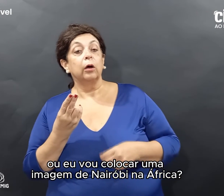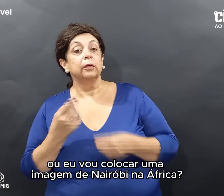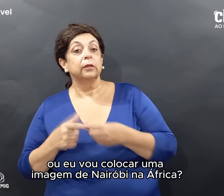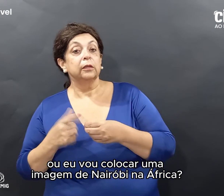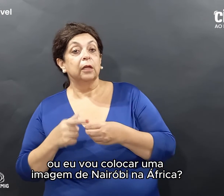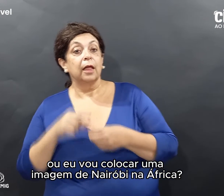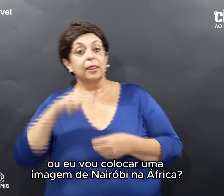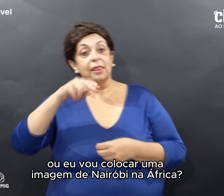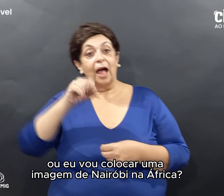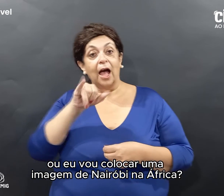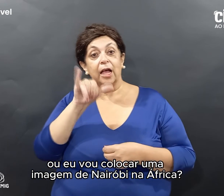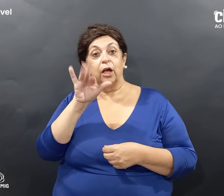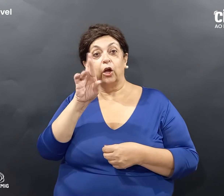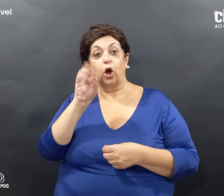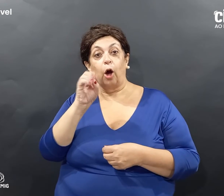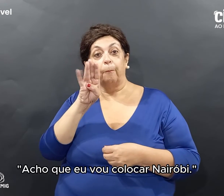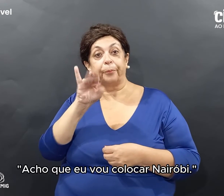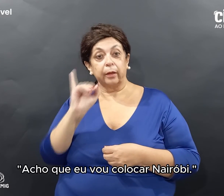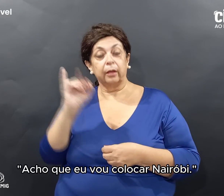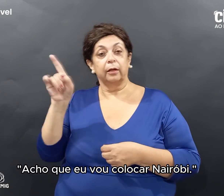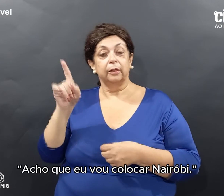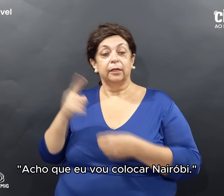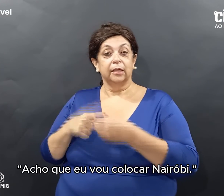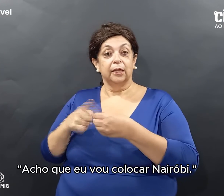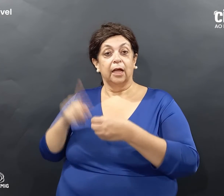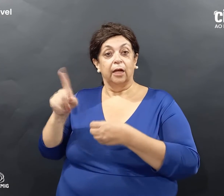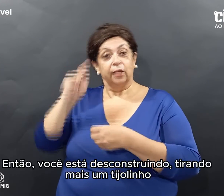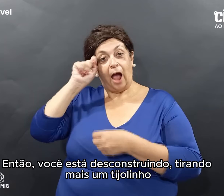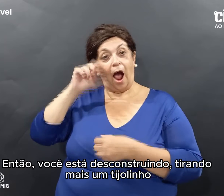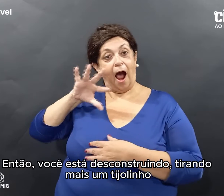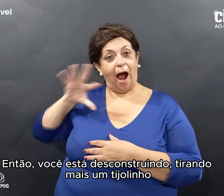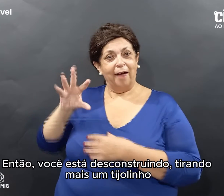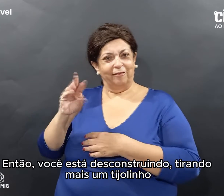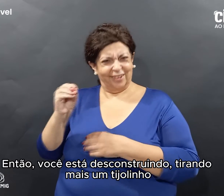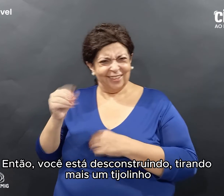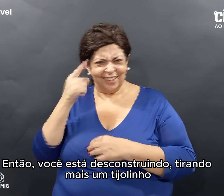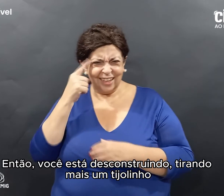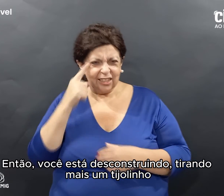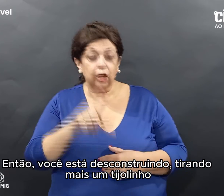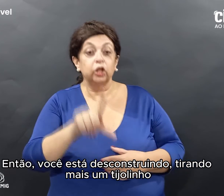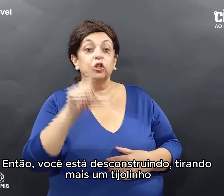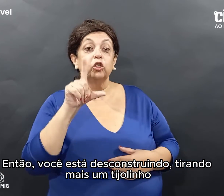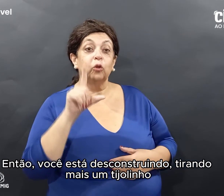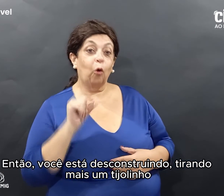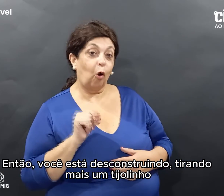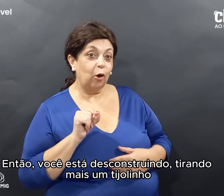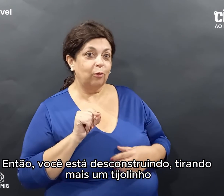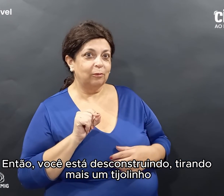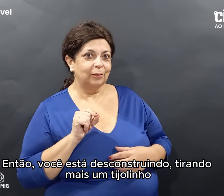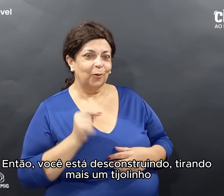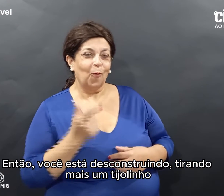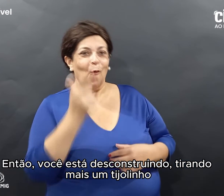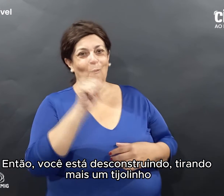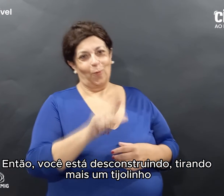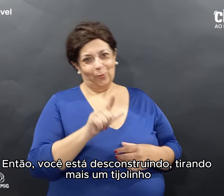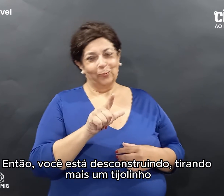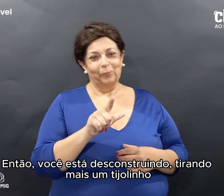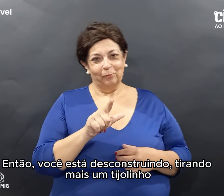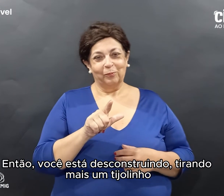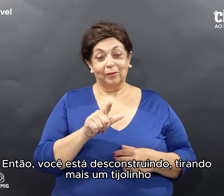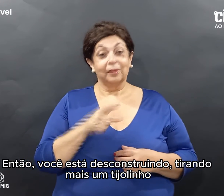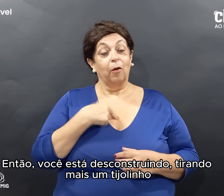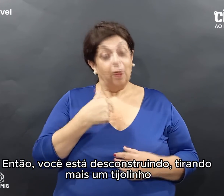de Nairobi, na África? Acho que eu vou colocar Nairobi. Então, você está desconstruindo, né? Tirando mais